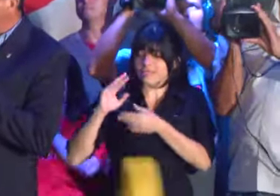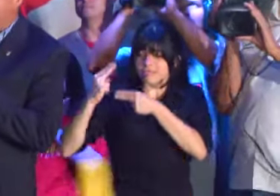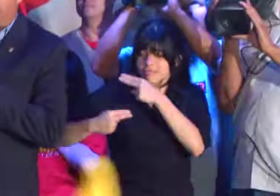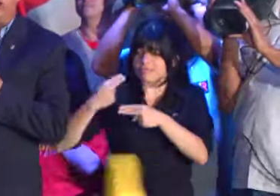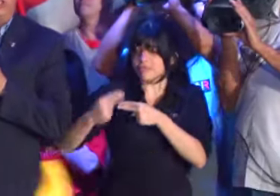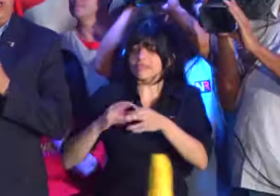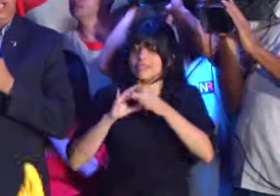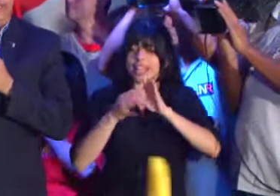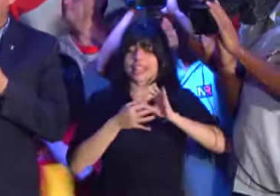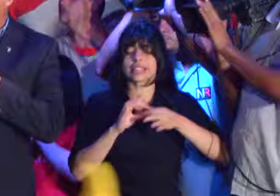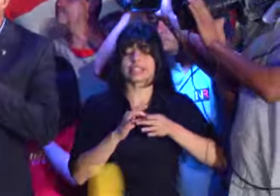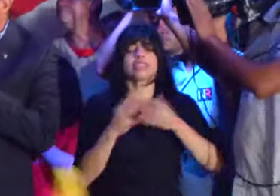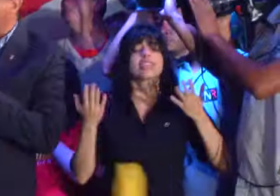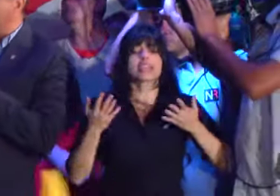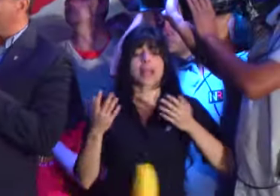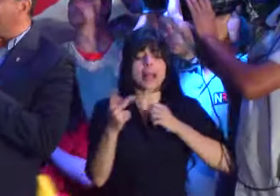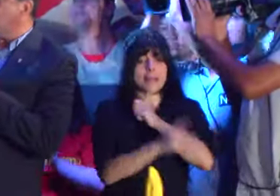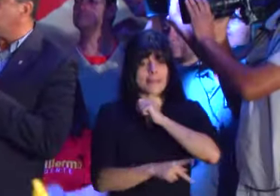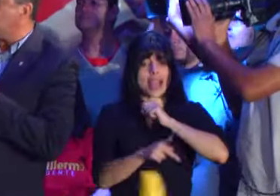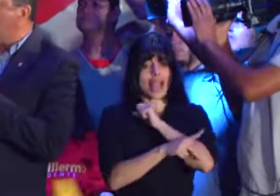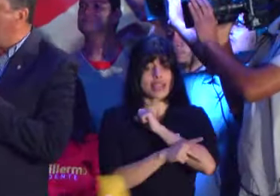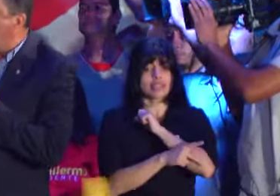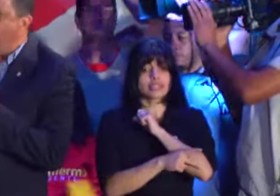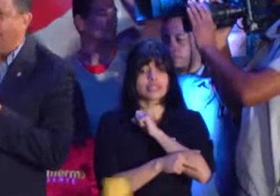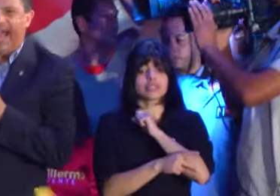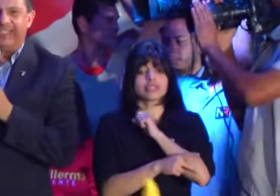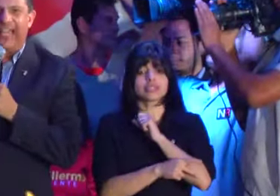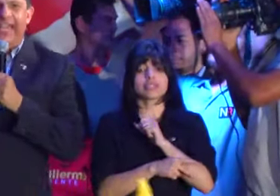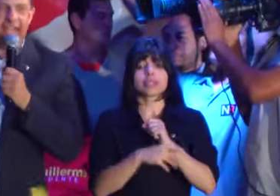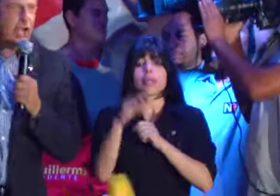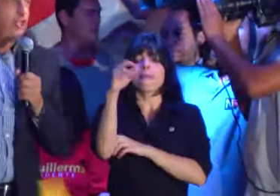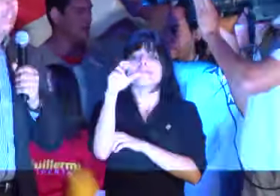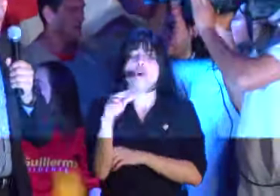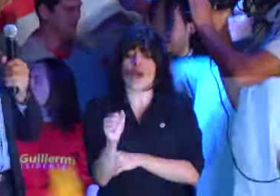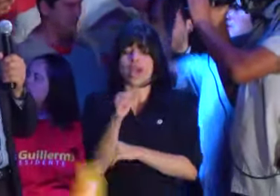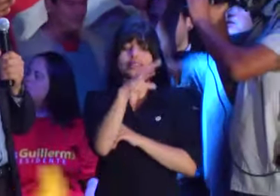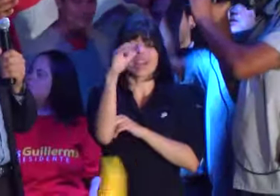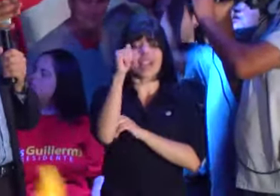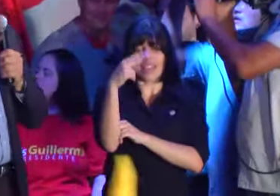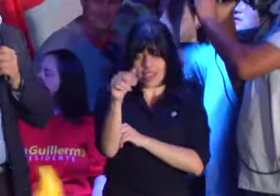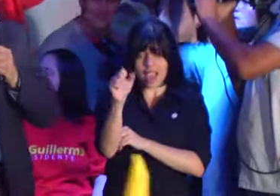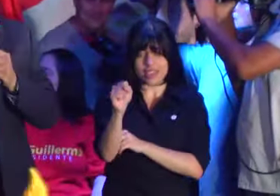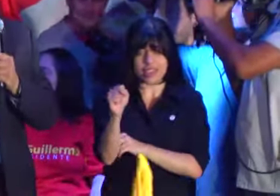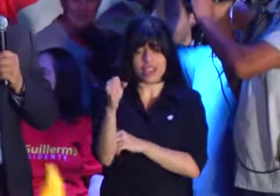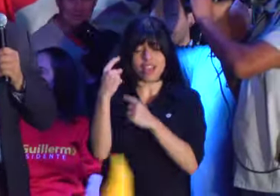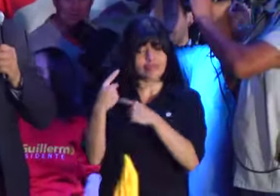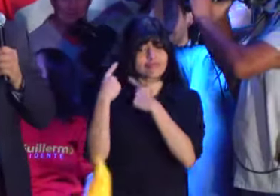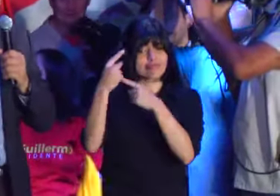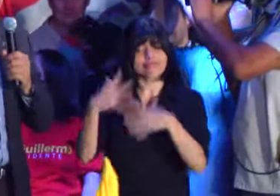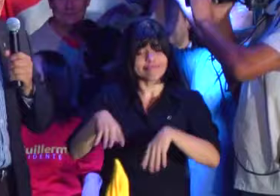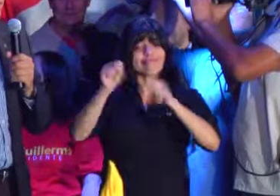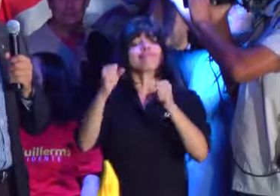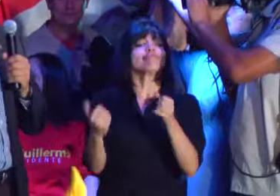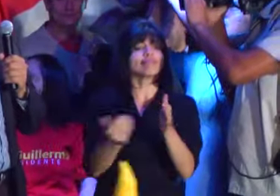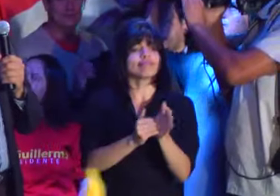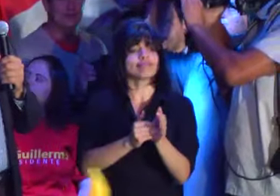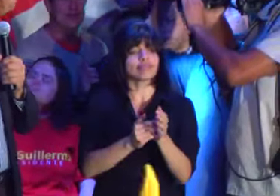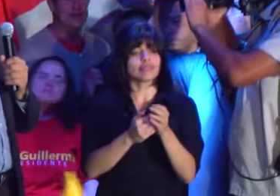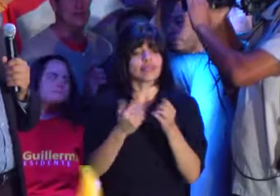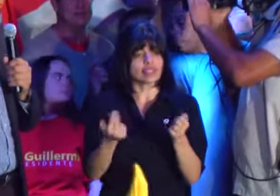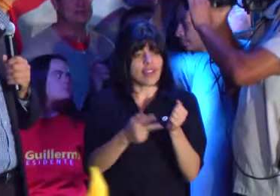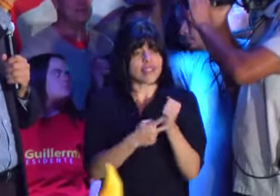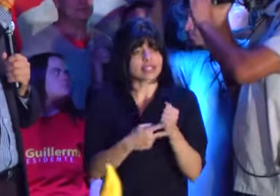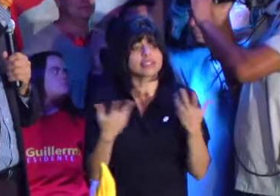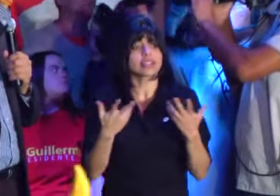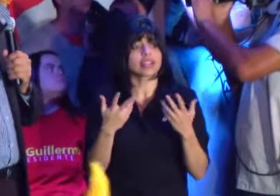y herederos de la patria de los moras y de los cañas, que han recuperado esta vez